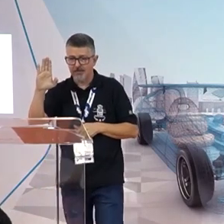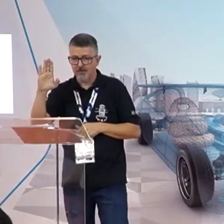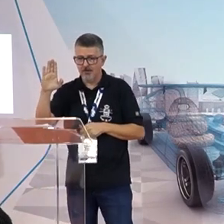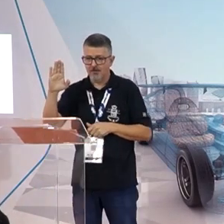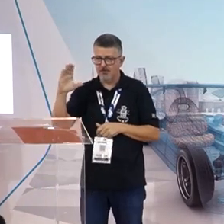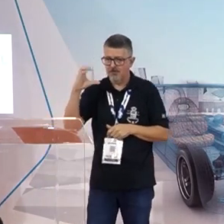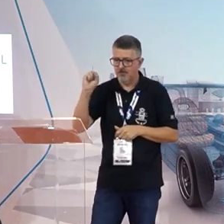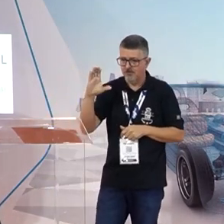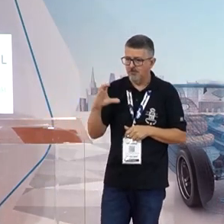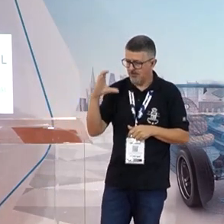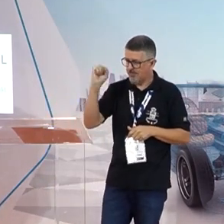agora sobre o CSB.